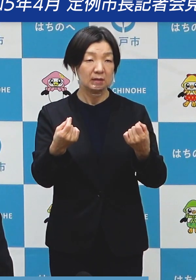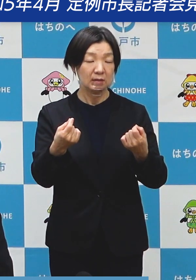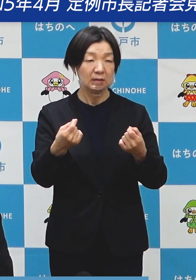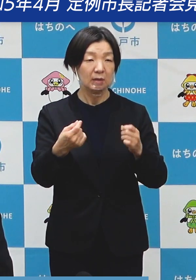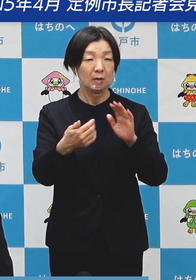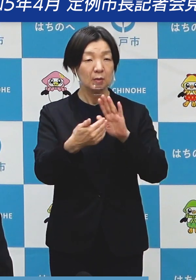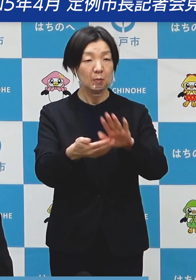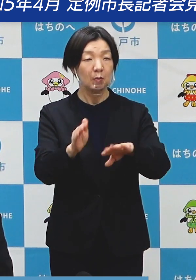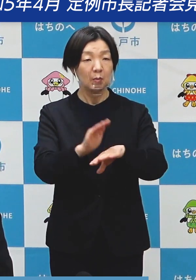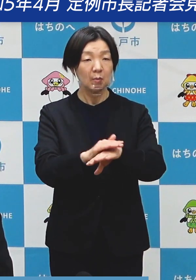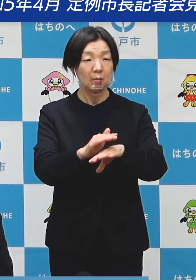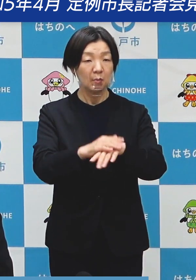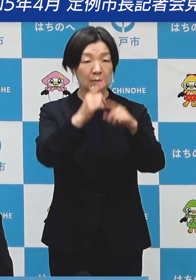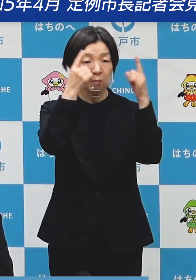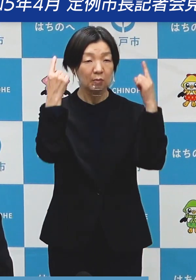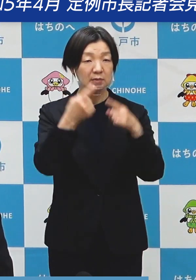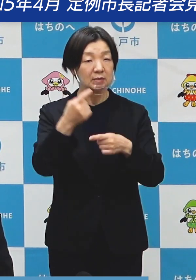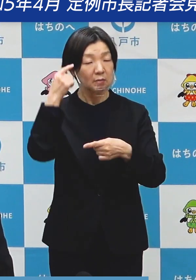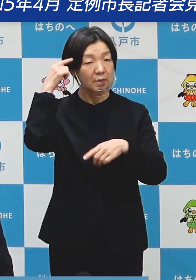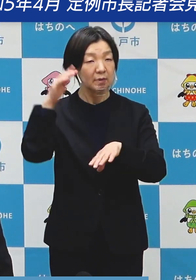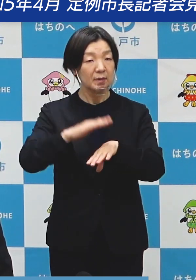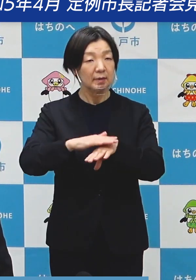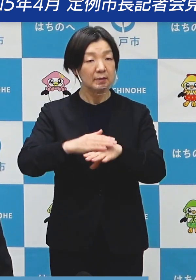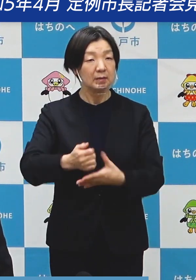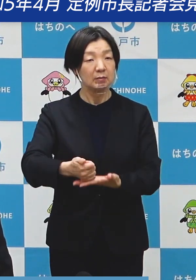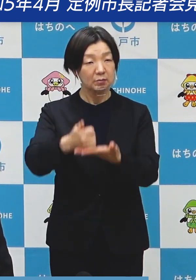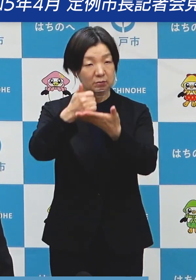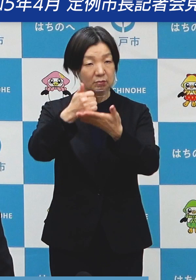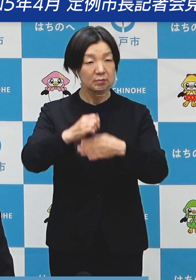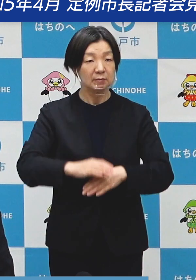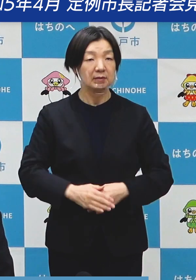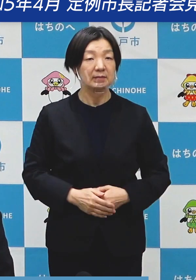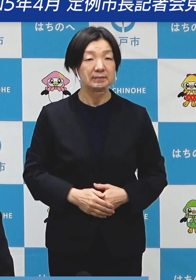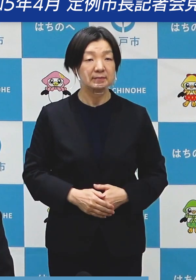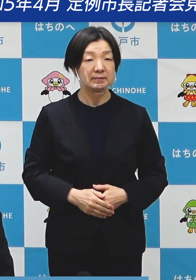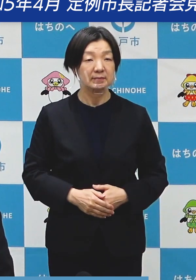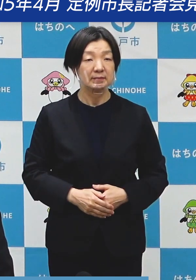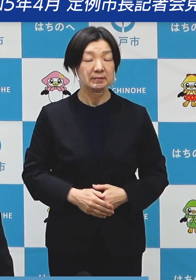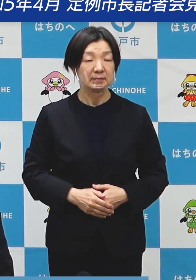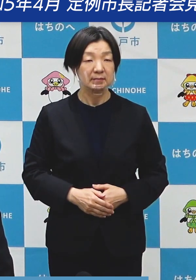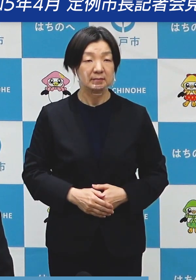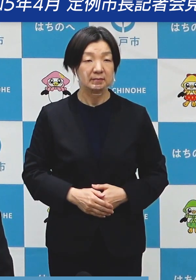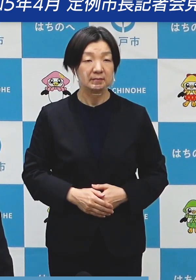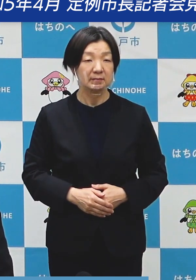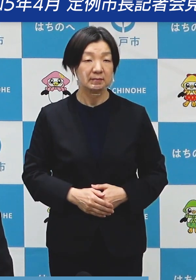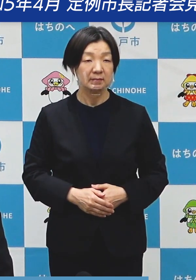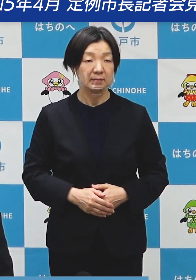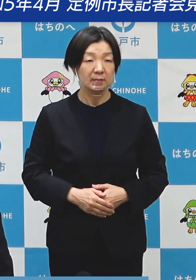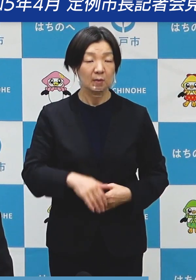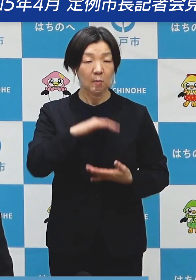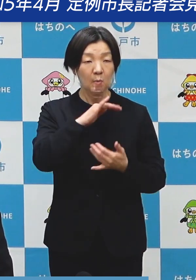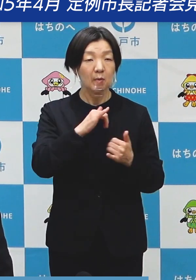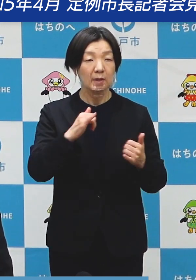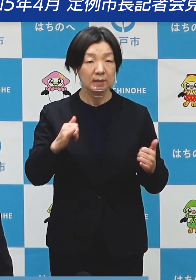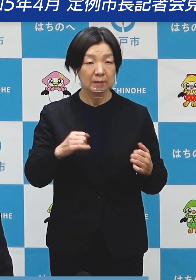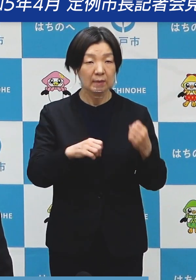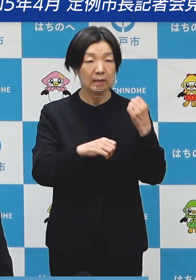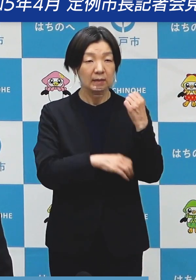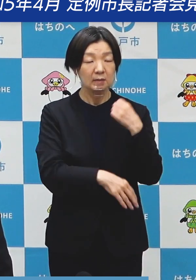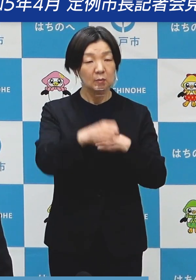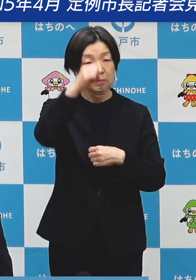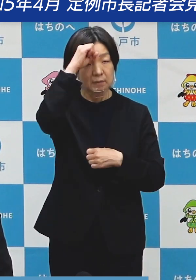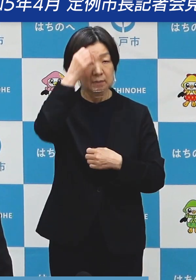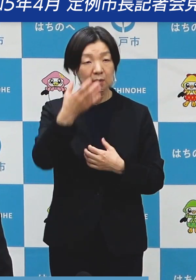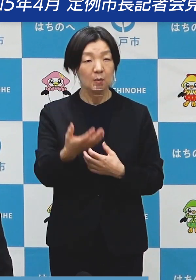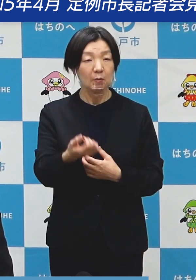選択を尊重する考え方へと転換してまいりますこうした中で高齢者や基礎